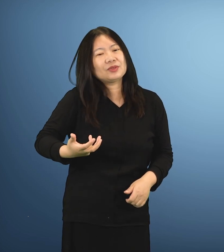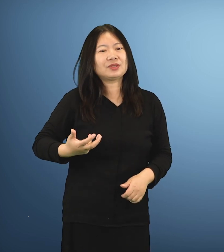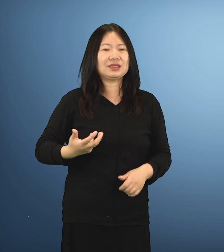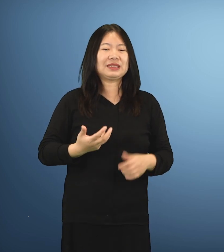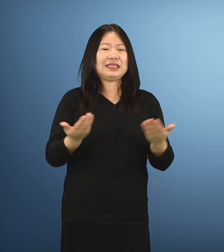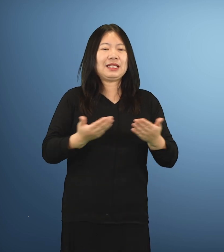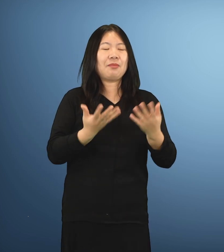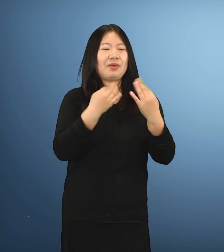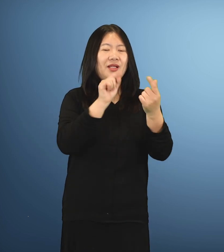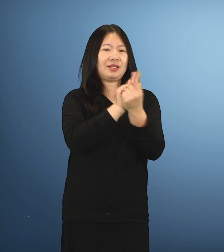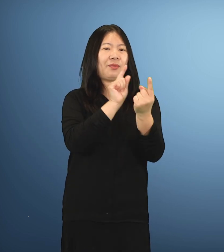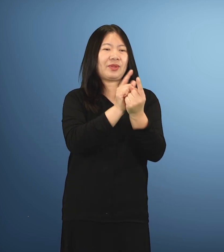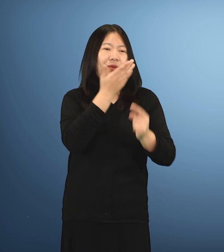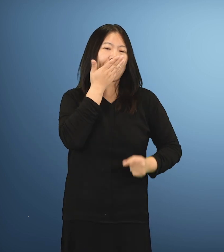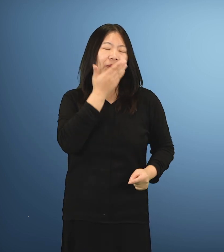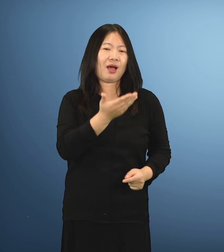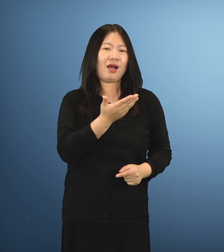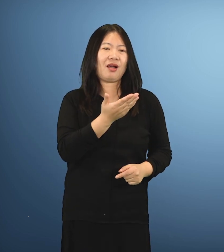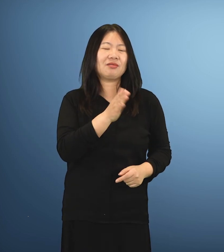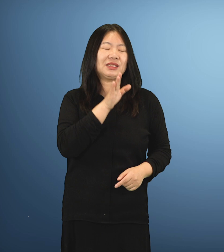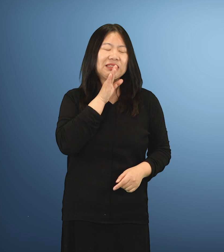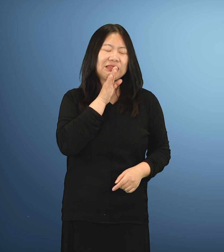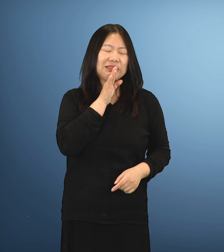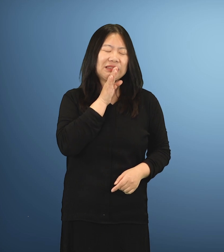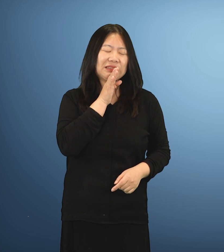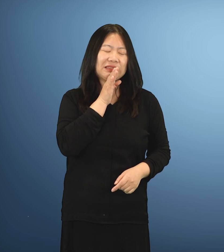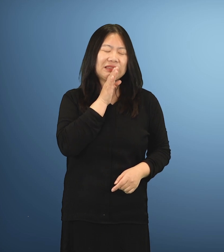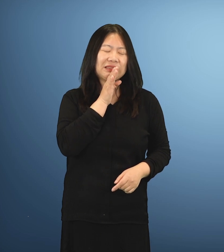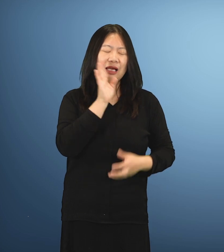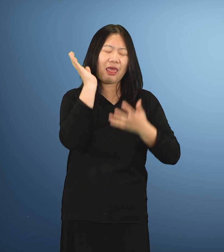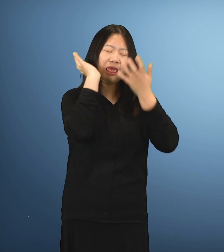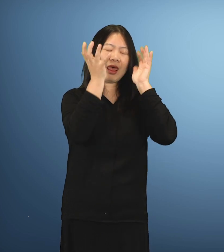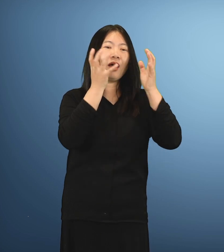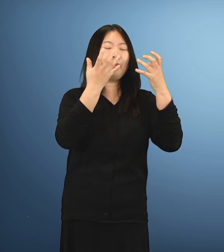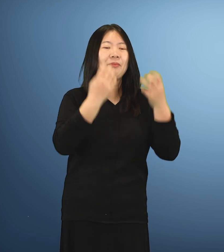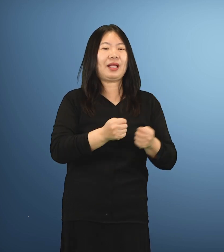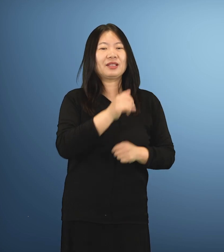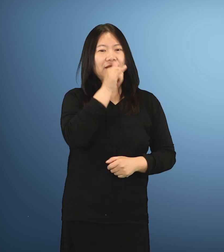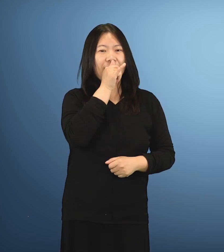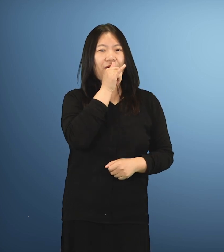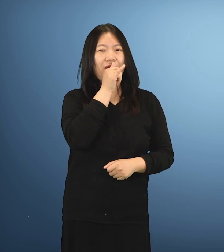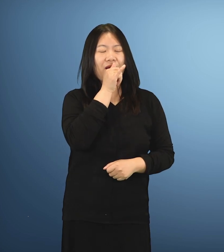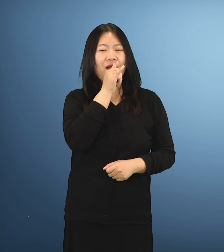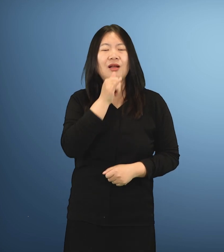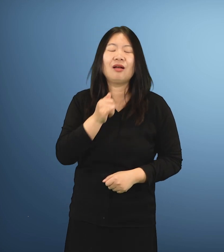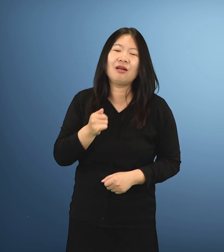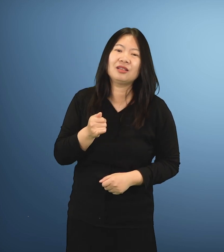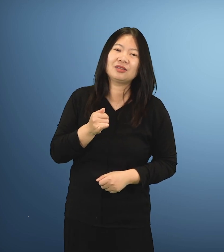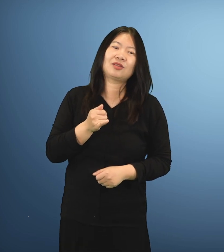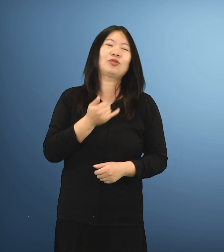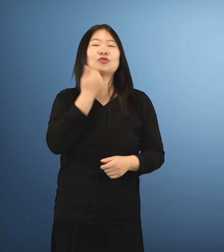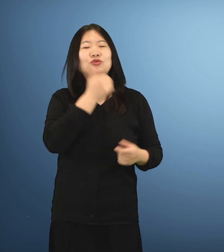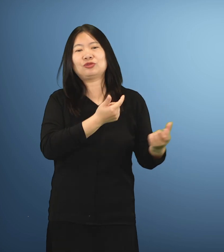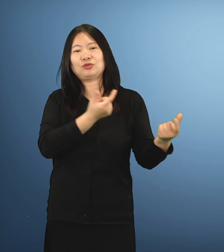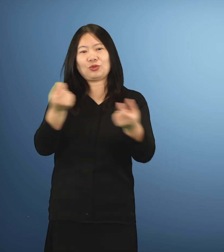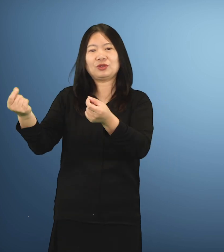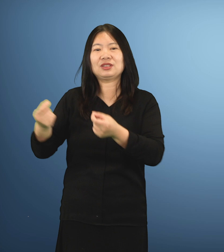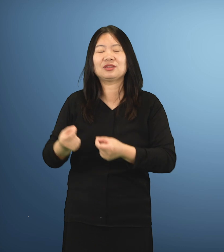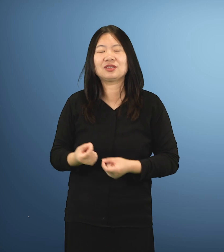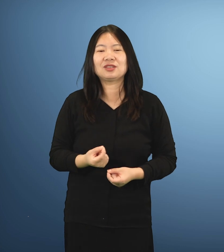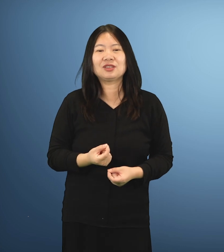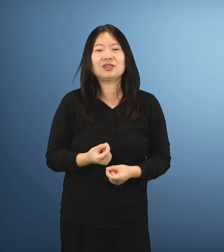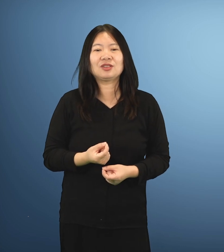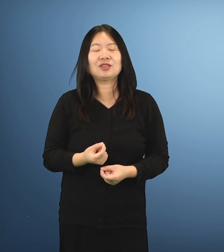많을 것이며 고통의 시간을 직면해야 될까? 그게 현실이니까. 누구든지 그걸 피해서 살